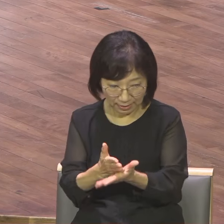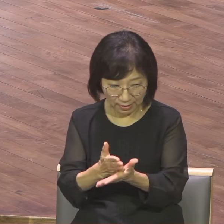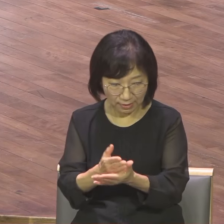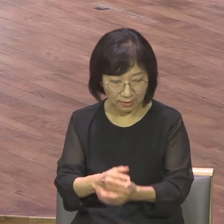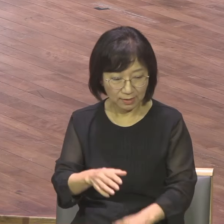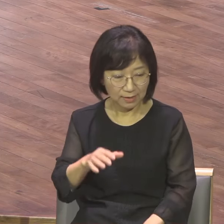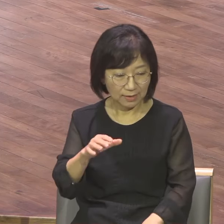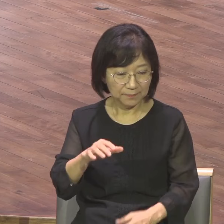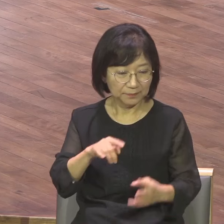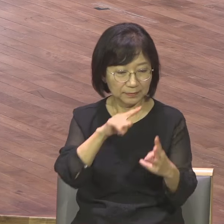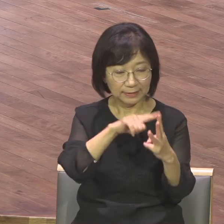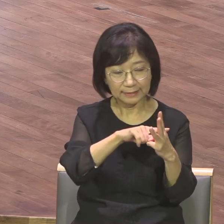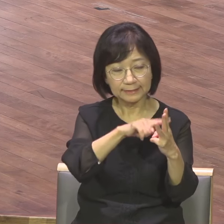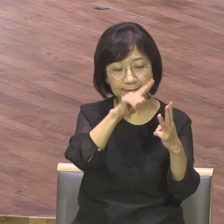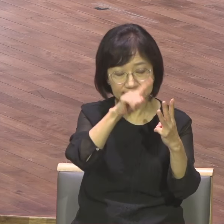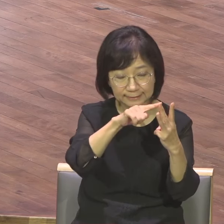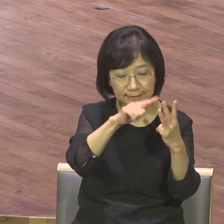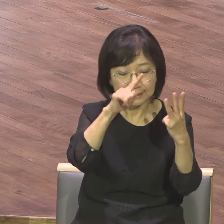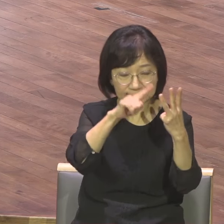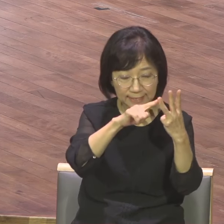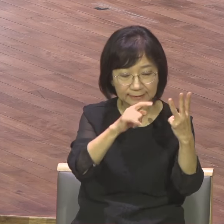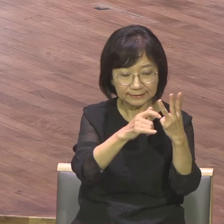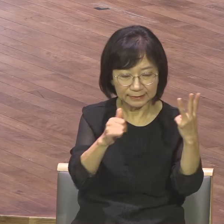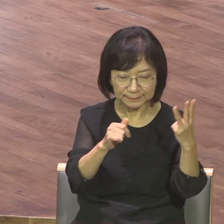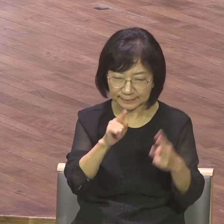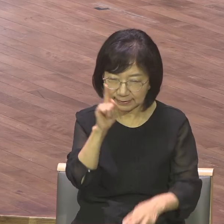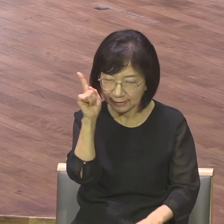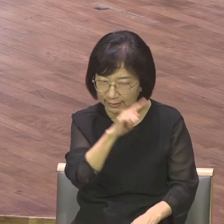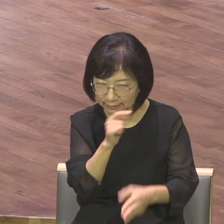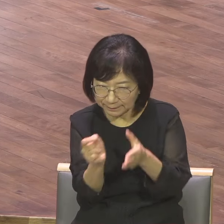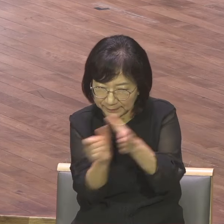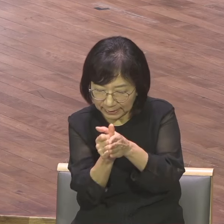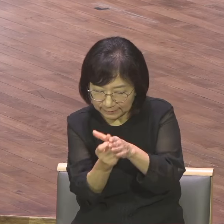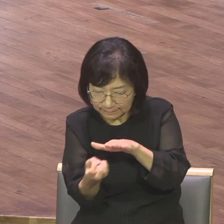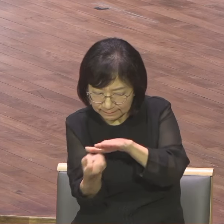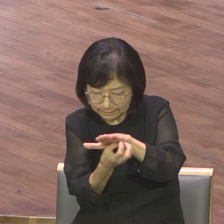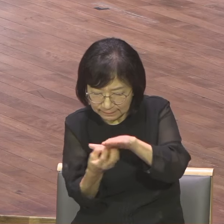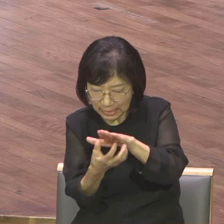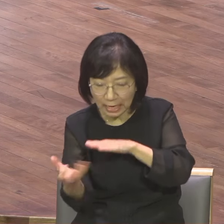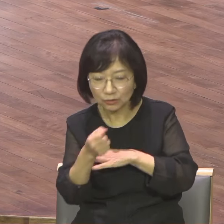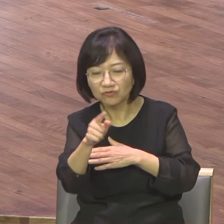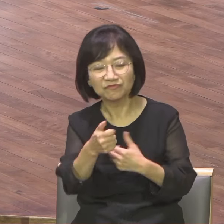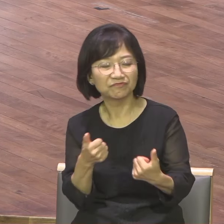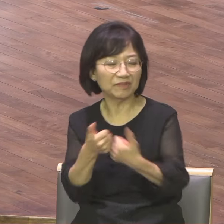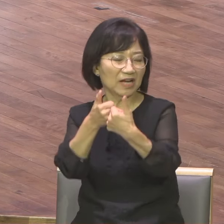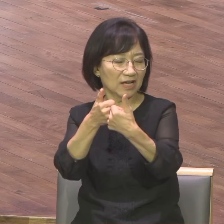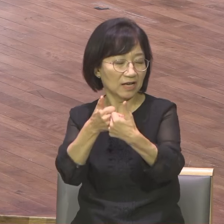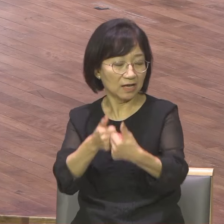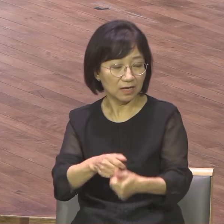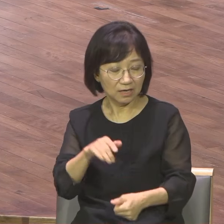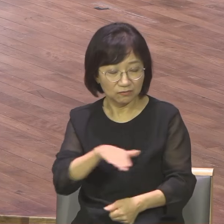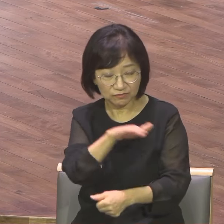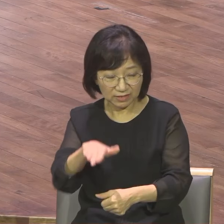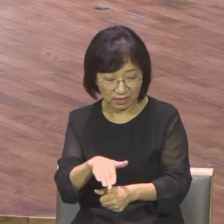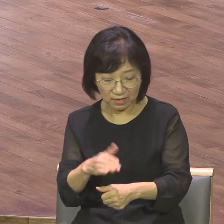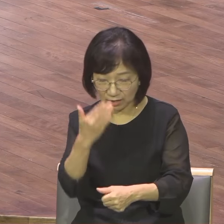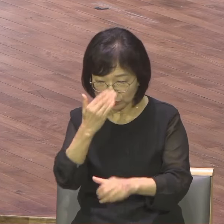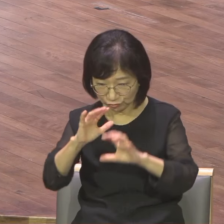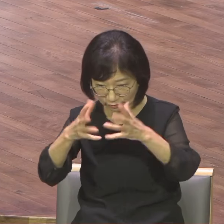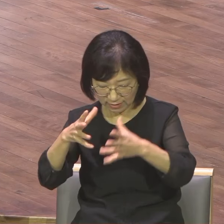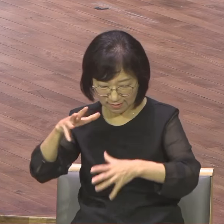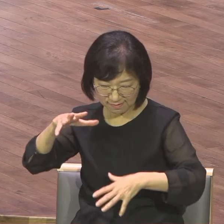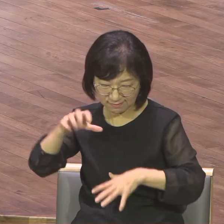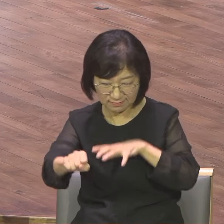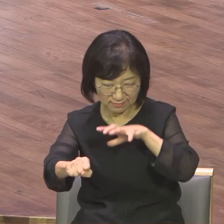아람과 에브라임과 르말리아의 아들의 악한 꾀로 너를 대적하여 이르기를 우리가 올라가